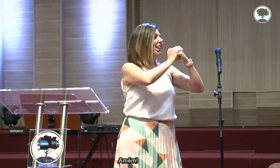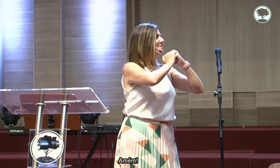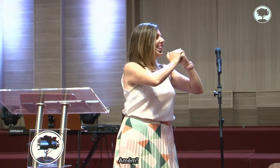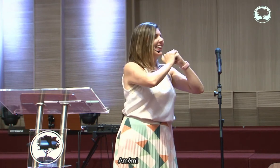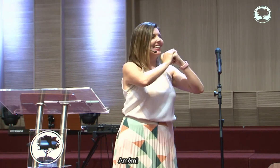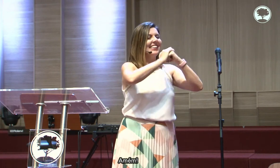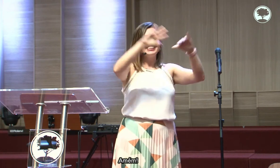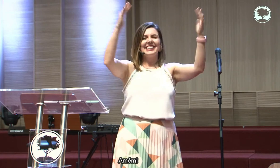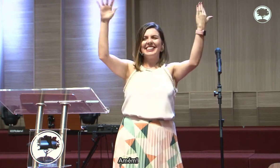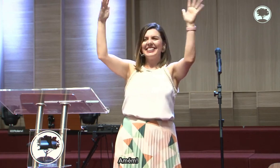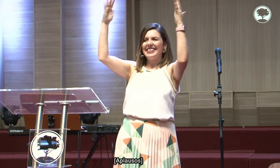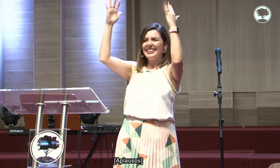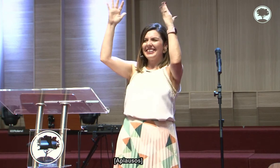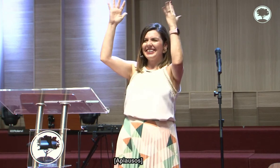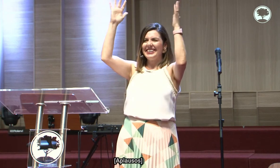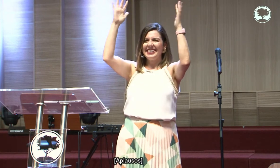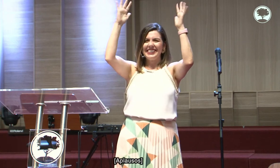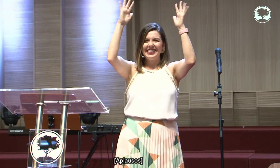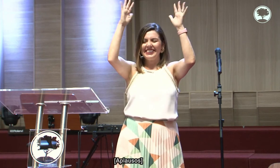Amém?